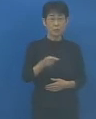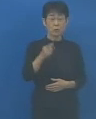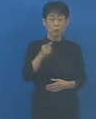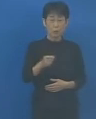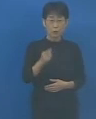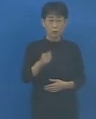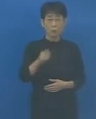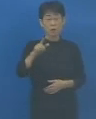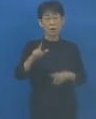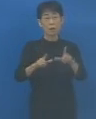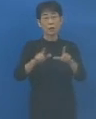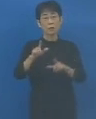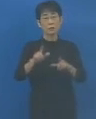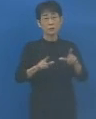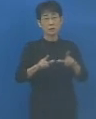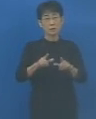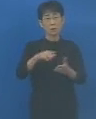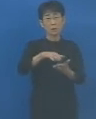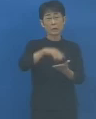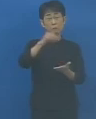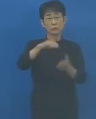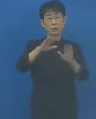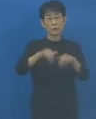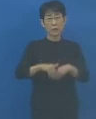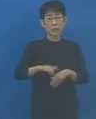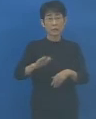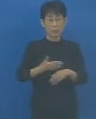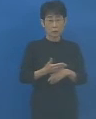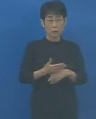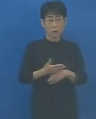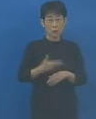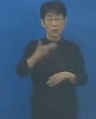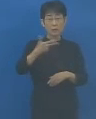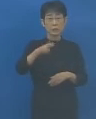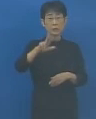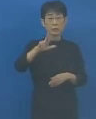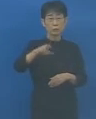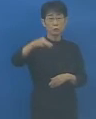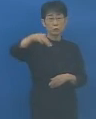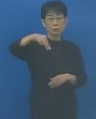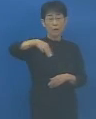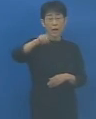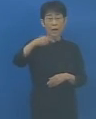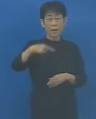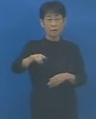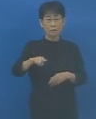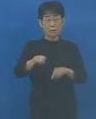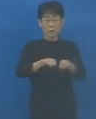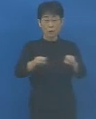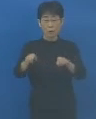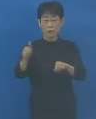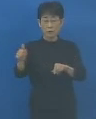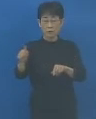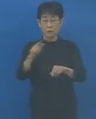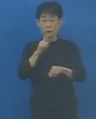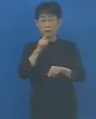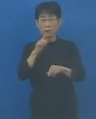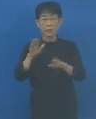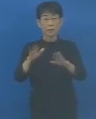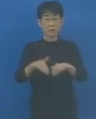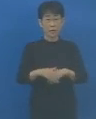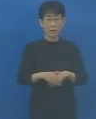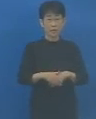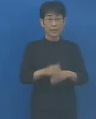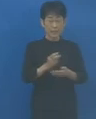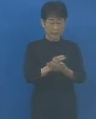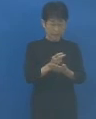う形のキャンプにはなりましたがシルバンコーチもおっしゃっていましたけれども必ずこの鳥取県倉吉に